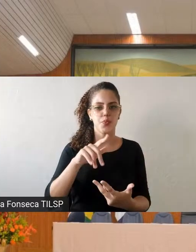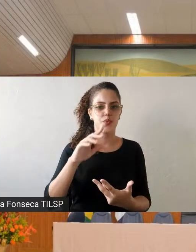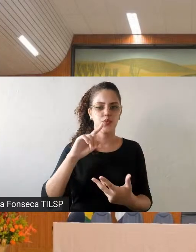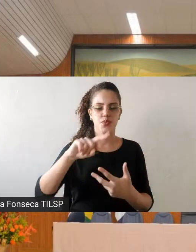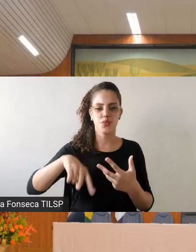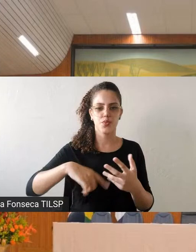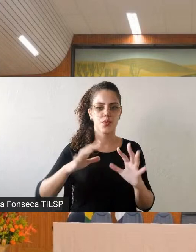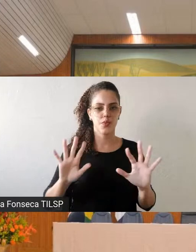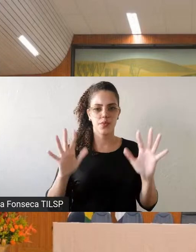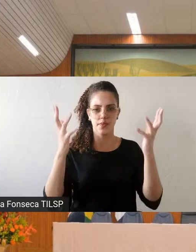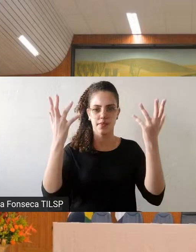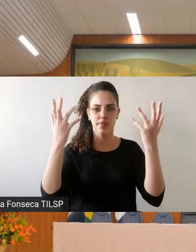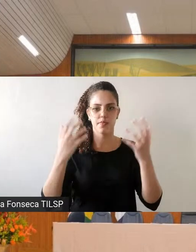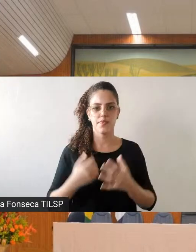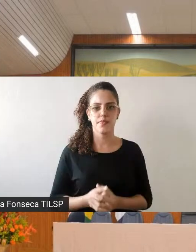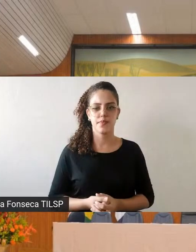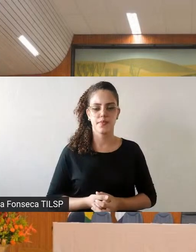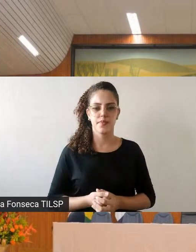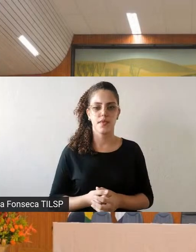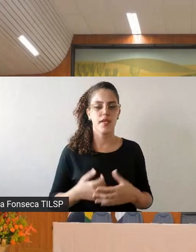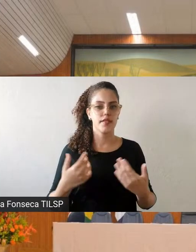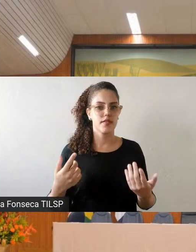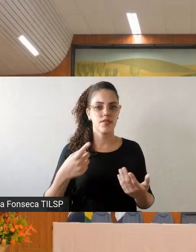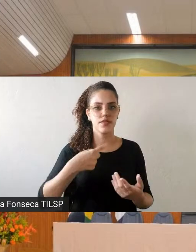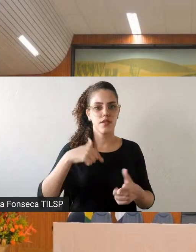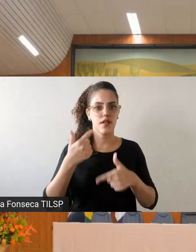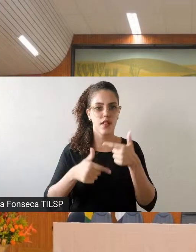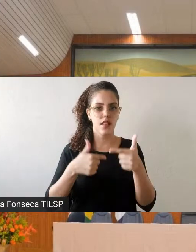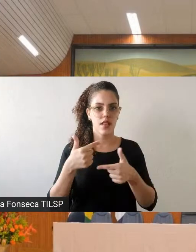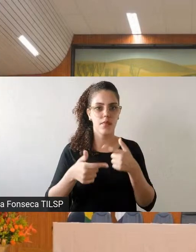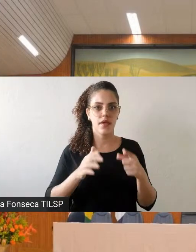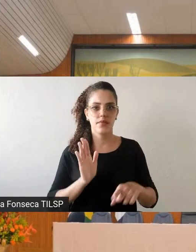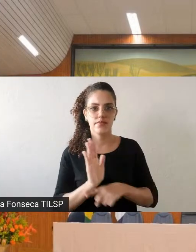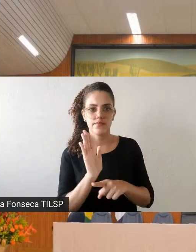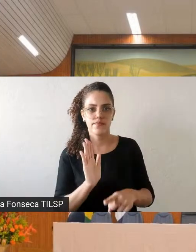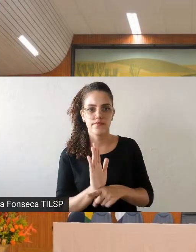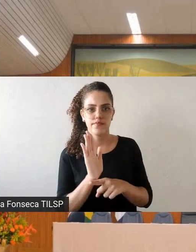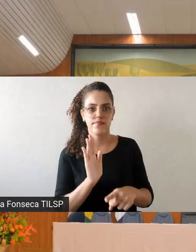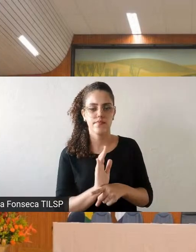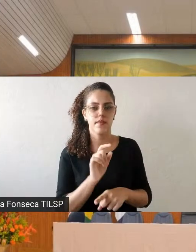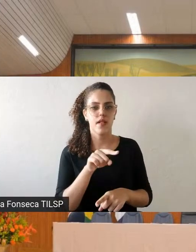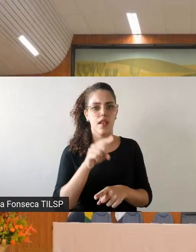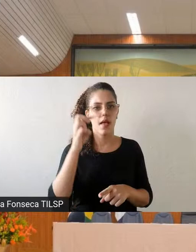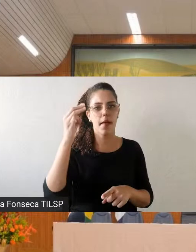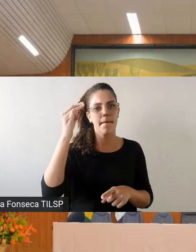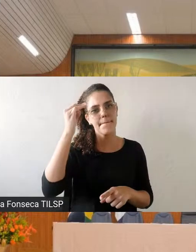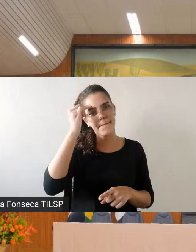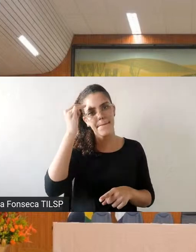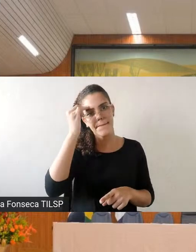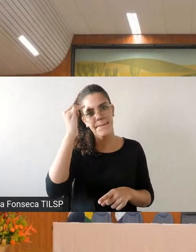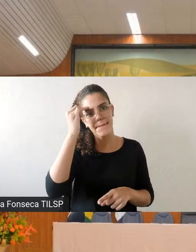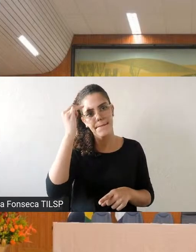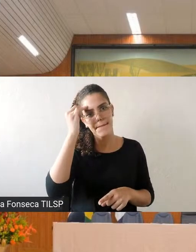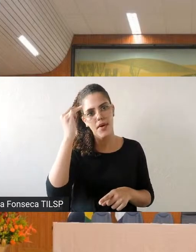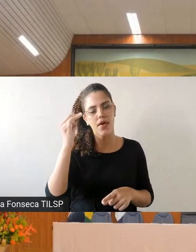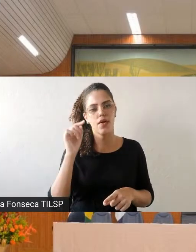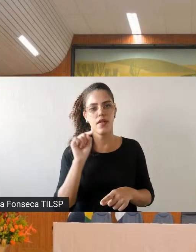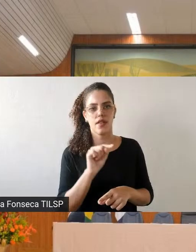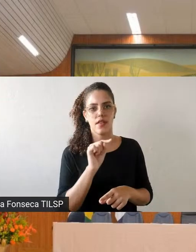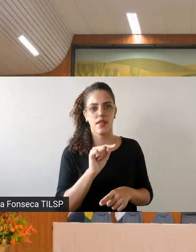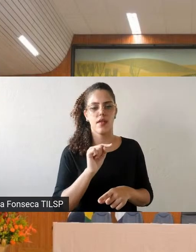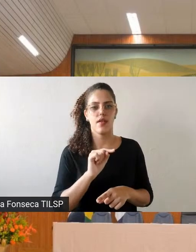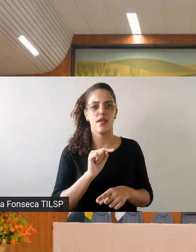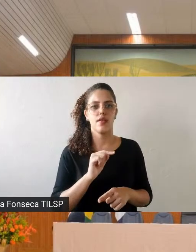estamos trabalhando em defesa desse patrimônio e dessa memória também, criticamente, que é a memória que nós herdamos do grande